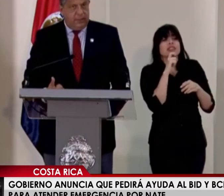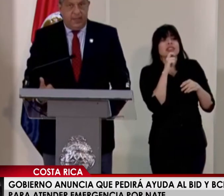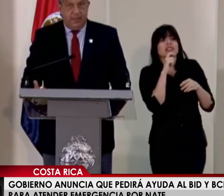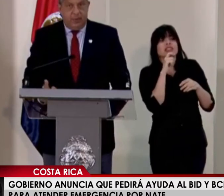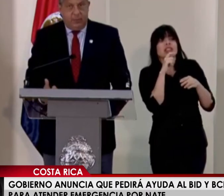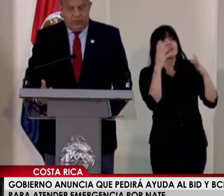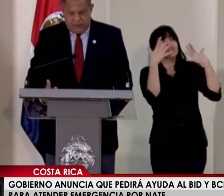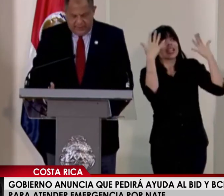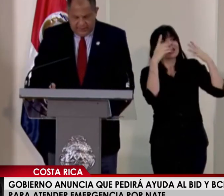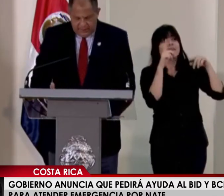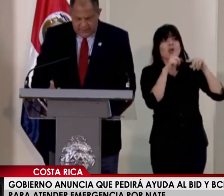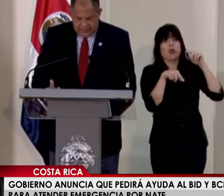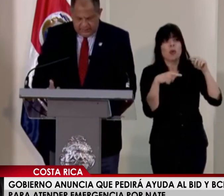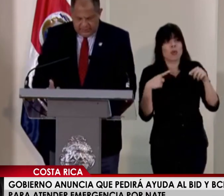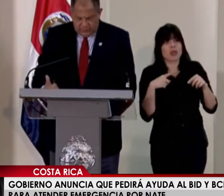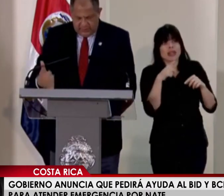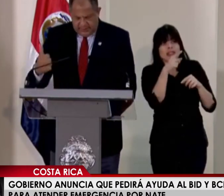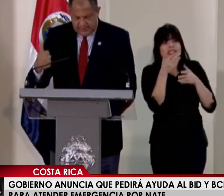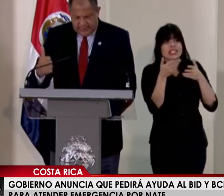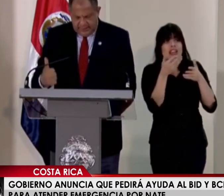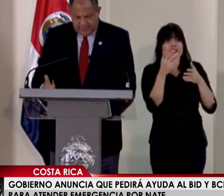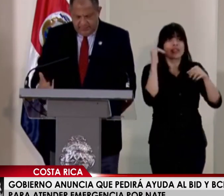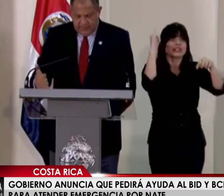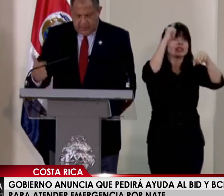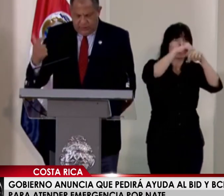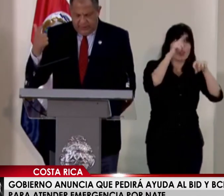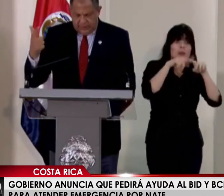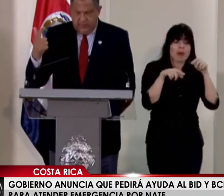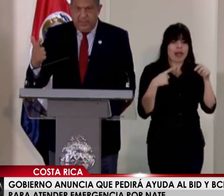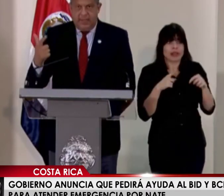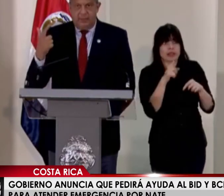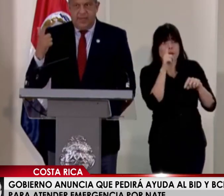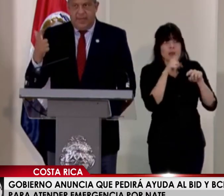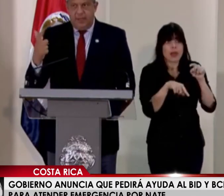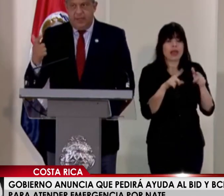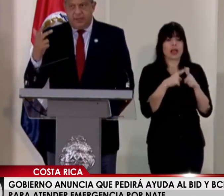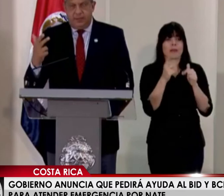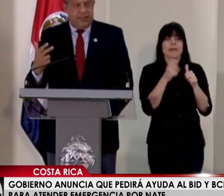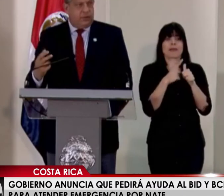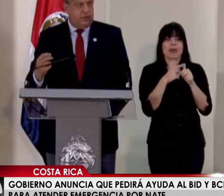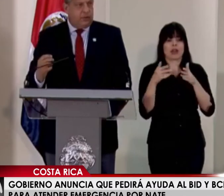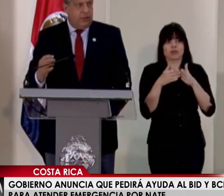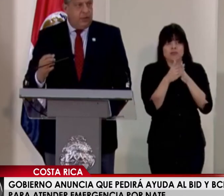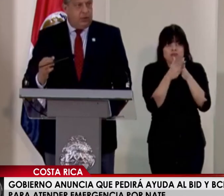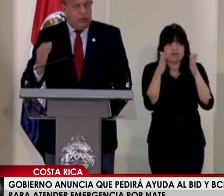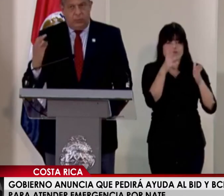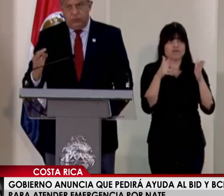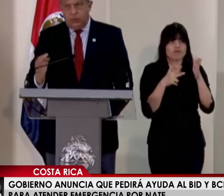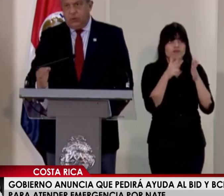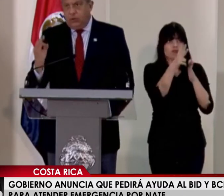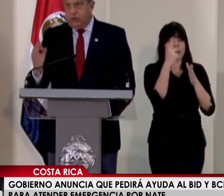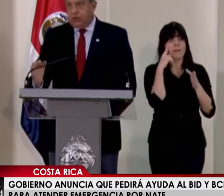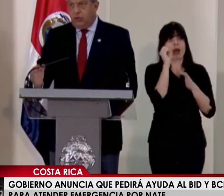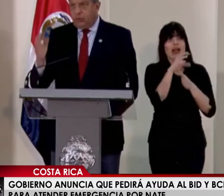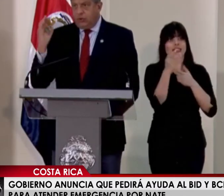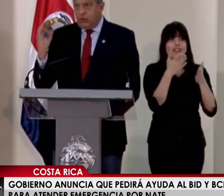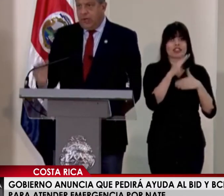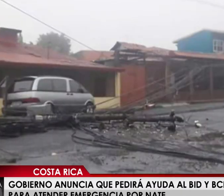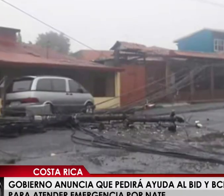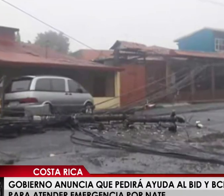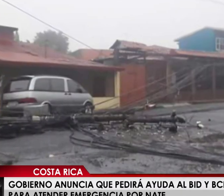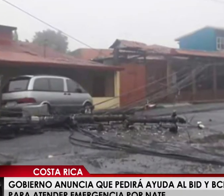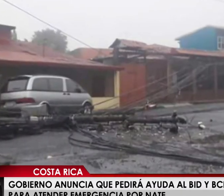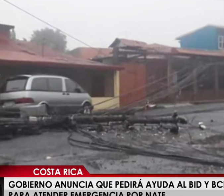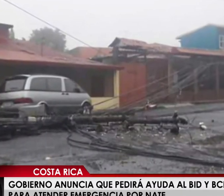de clima no ha podido llegar el servicio de vigilancia aérea, conectividad vial y de servicios, todo mundo con luz, todo mundo con